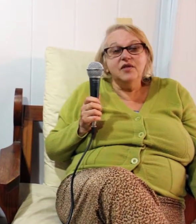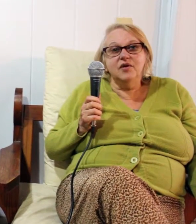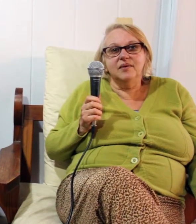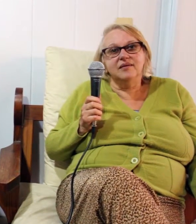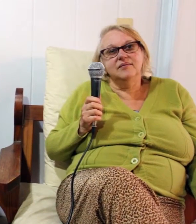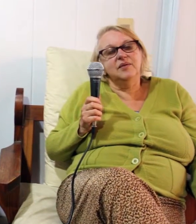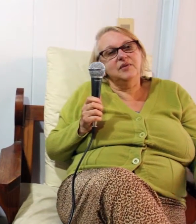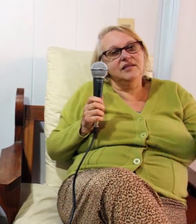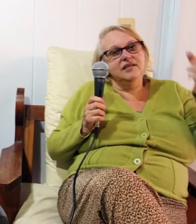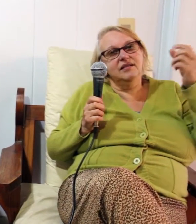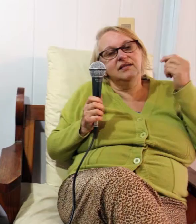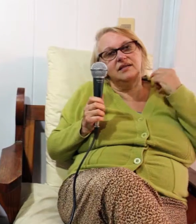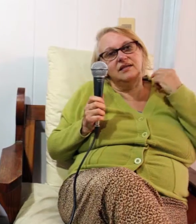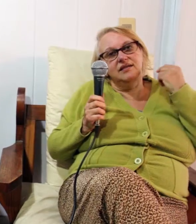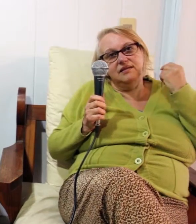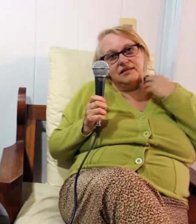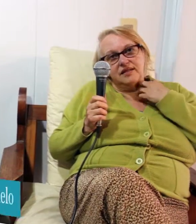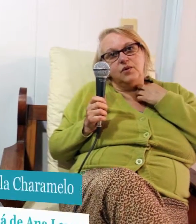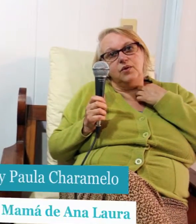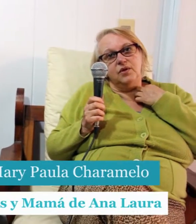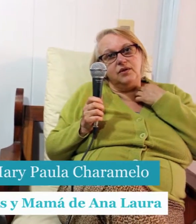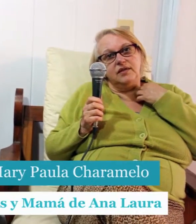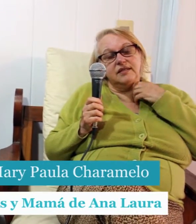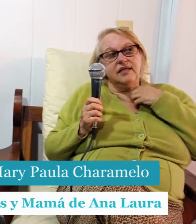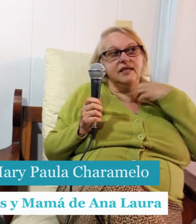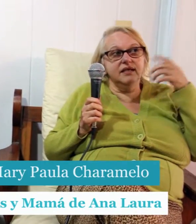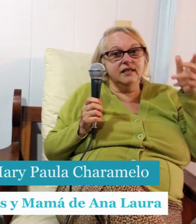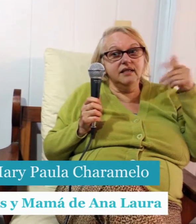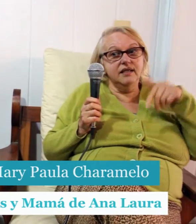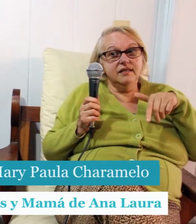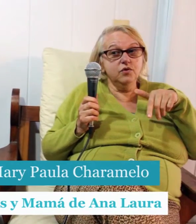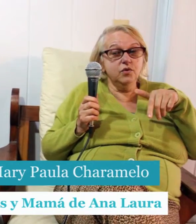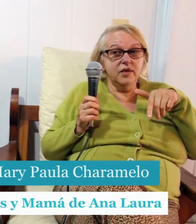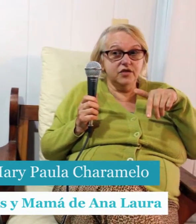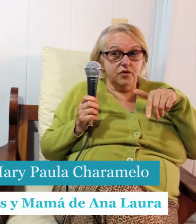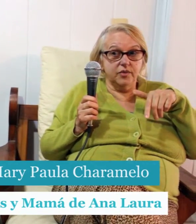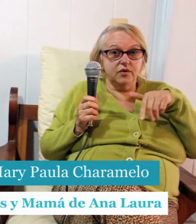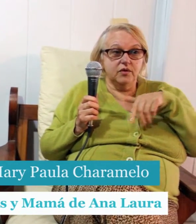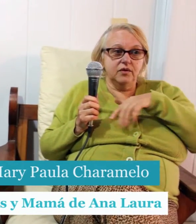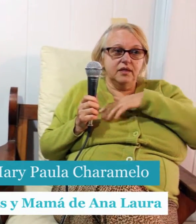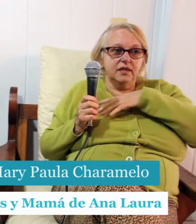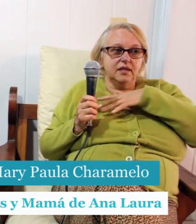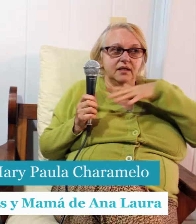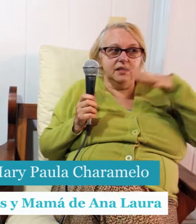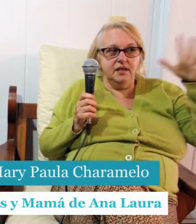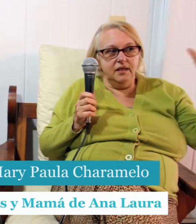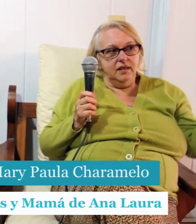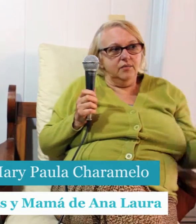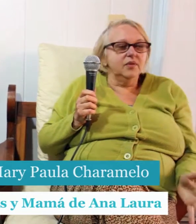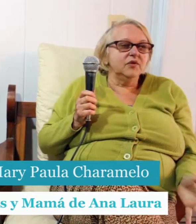idioma. ¿Internacional? Seguro. Este es uruguayo, pero, vamos a